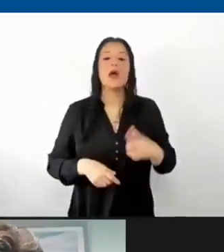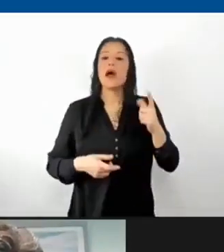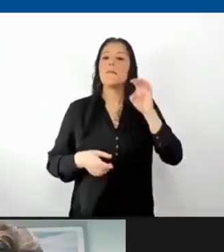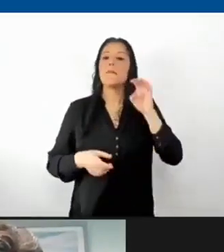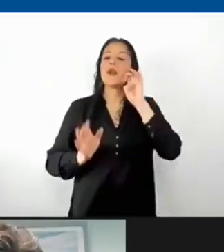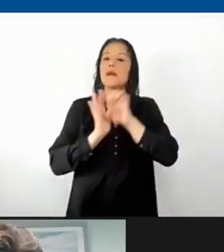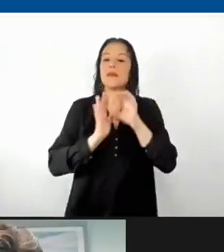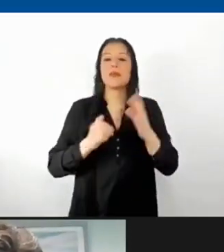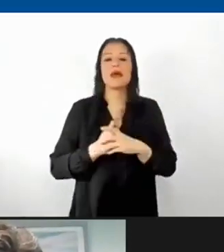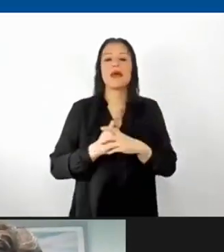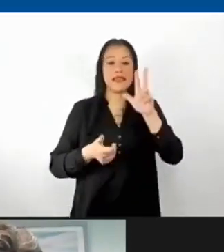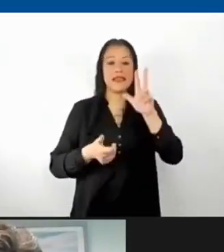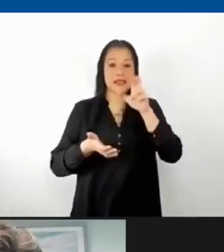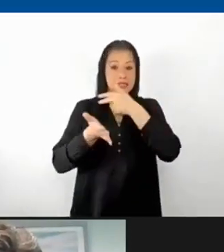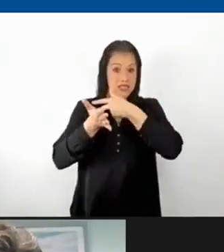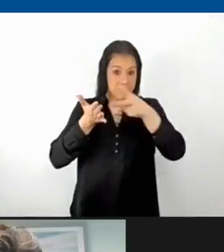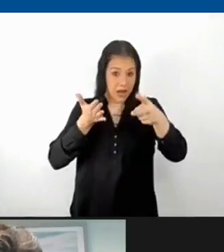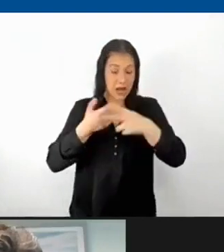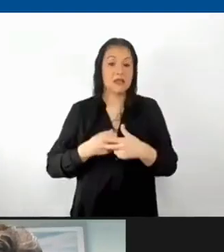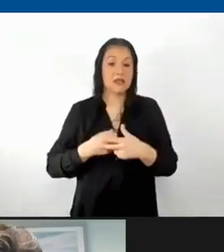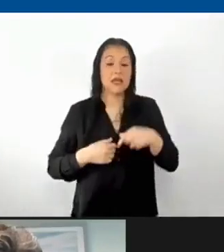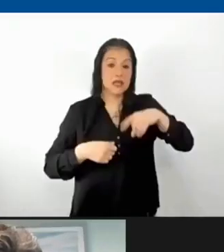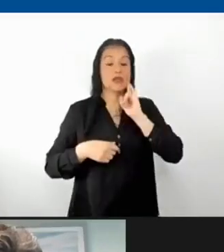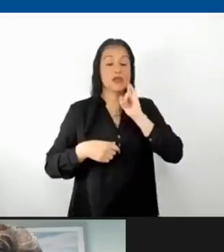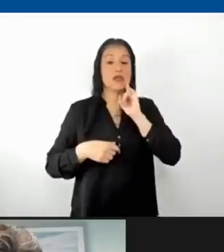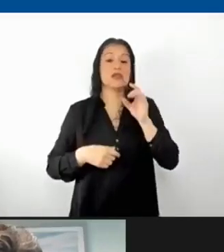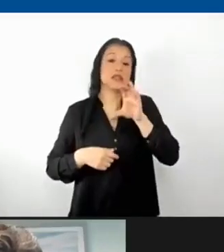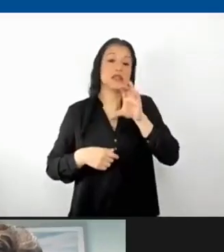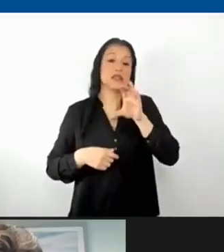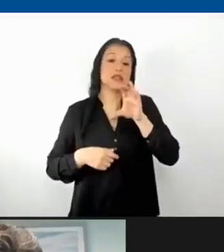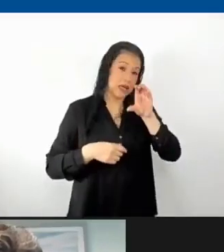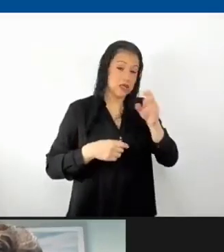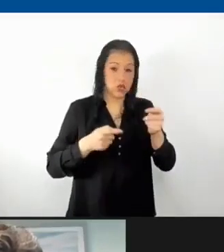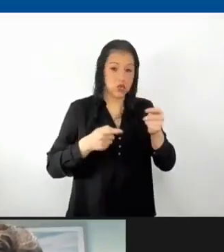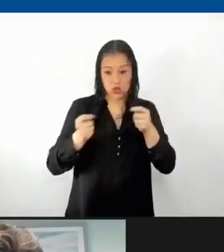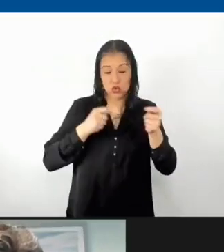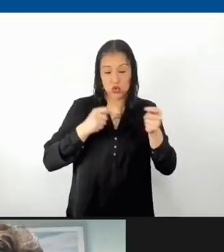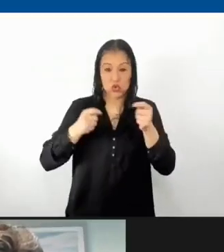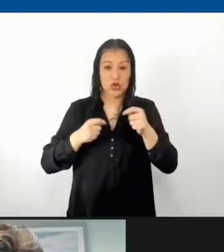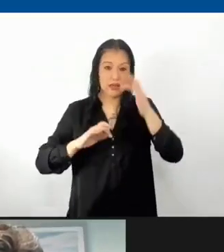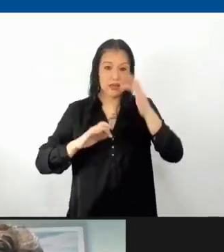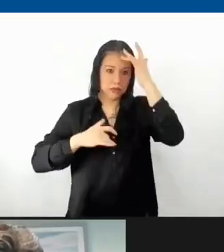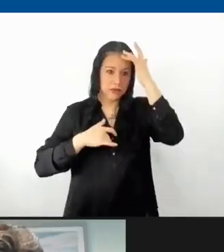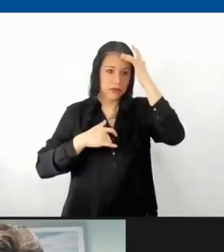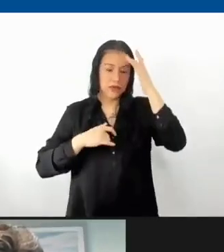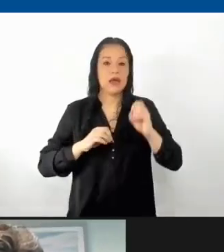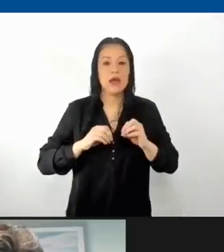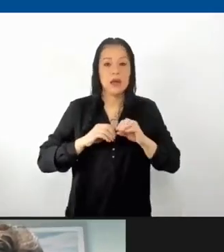que son los Centros para el Control y Prevención de Enfermedades, publicaron los datos